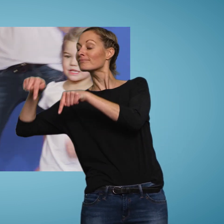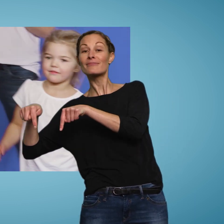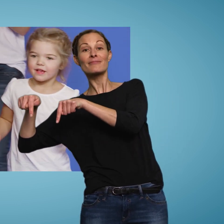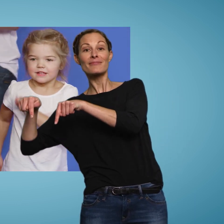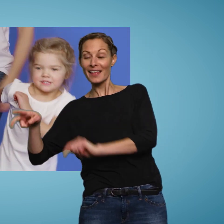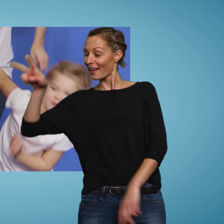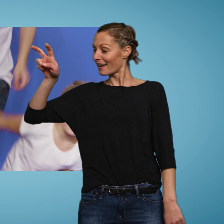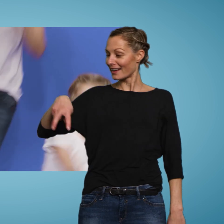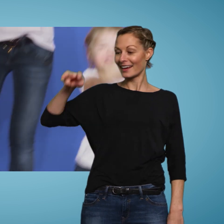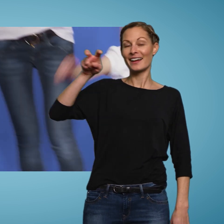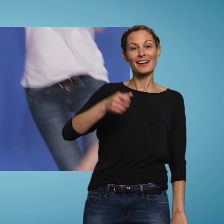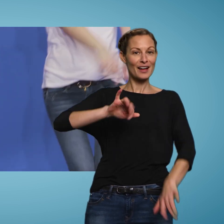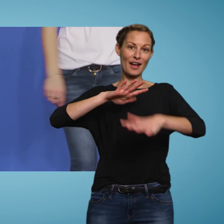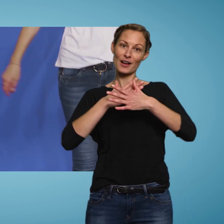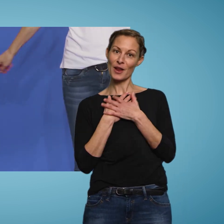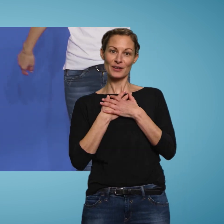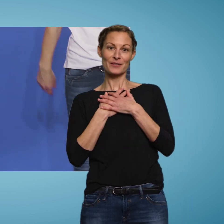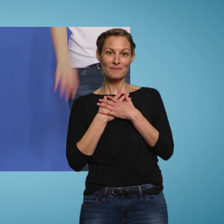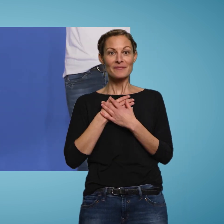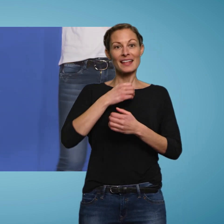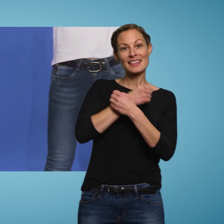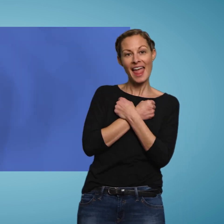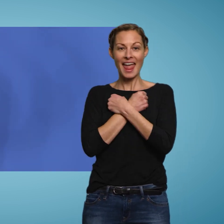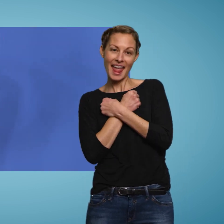Schritte seitwärts und hüpft ganz hoch vor Glück.